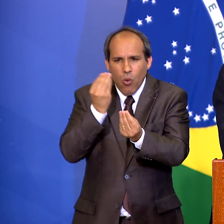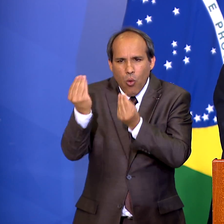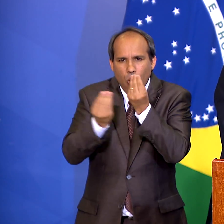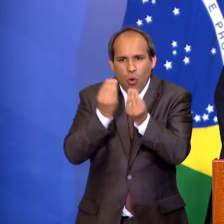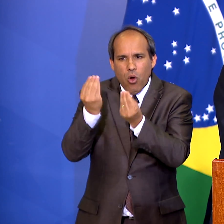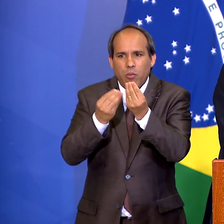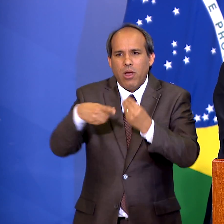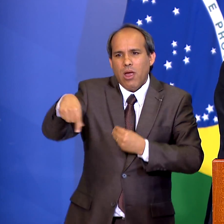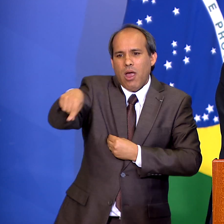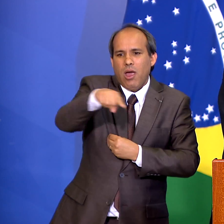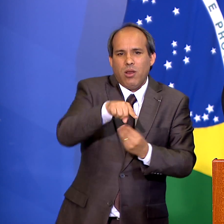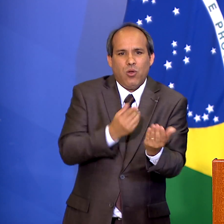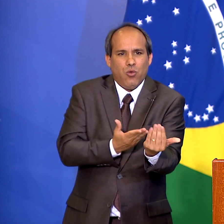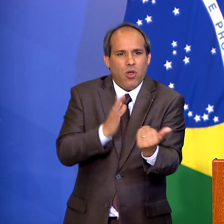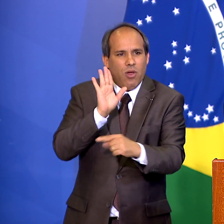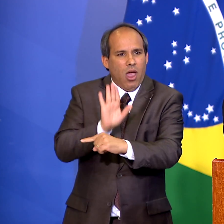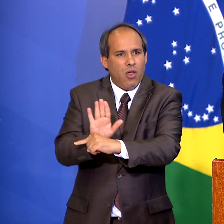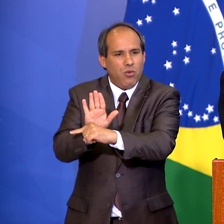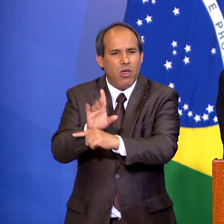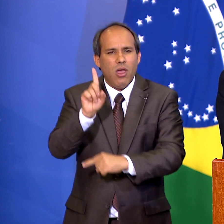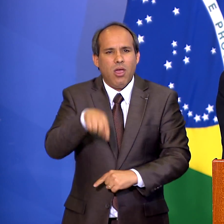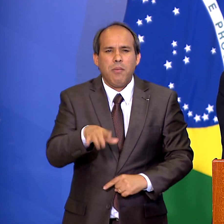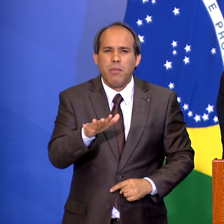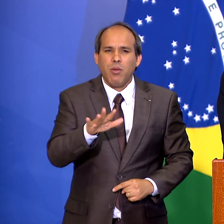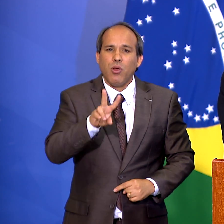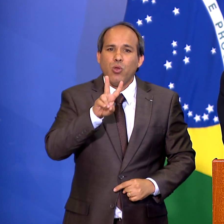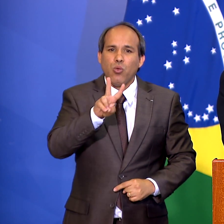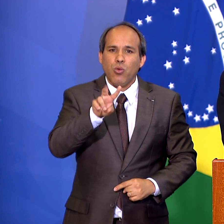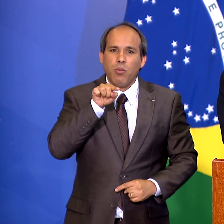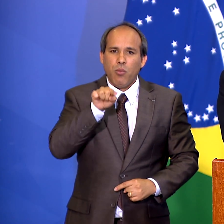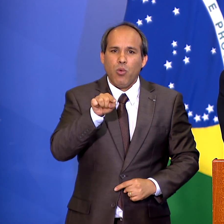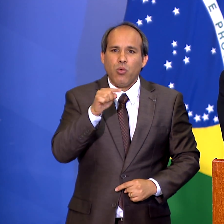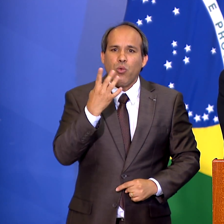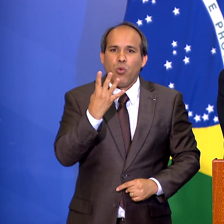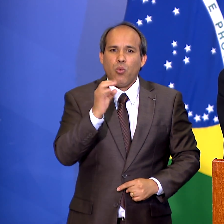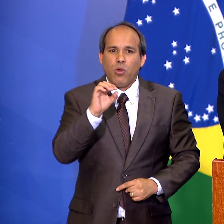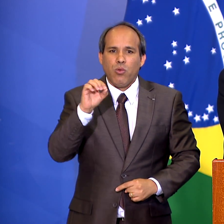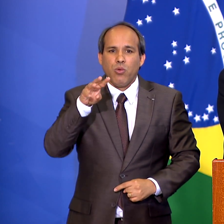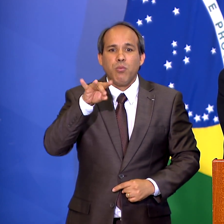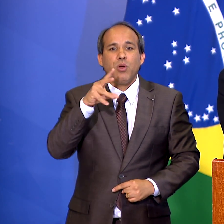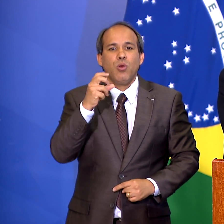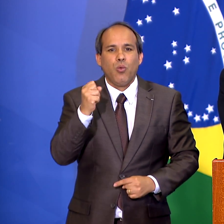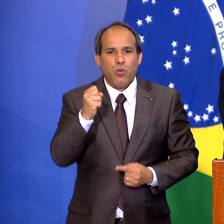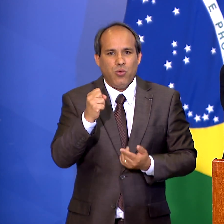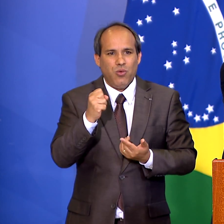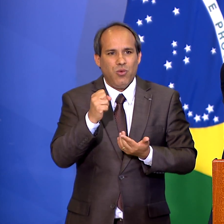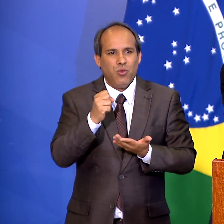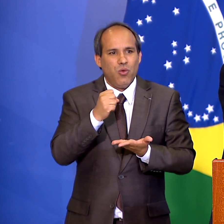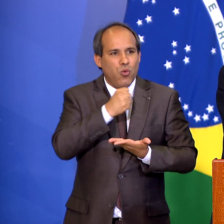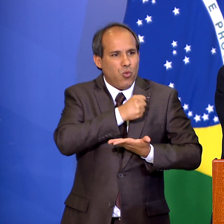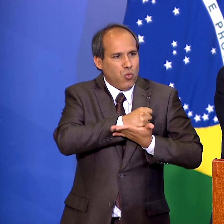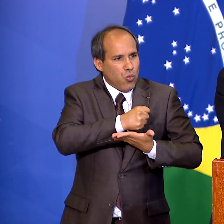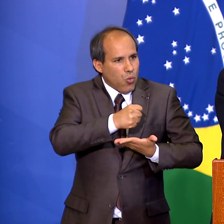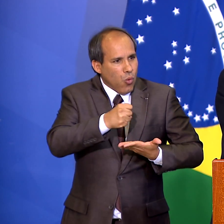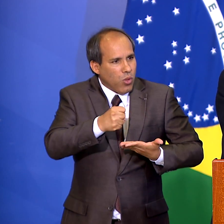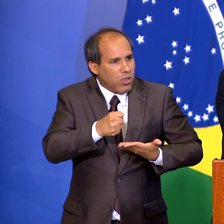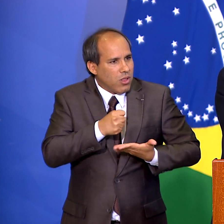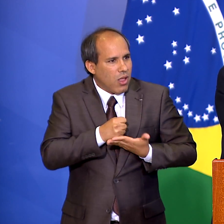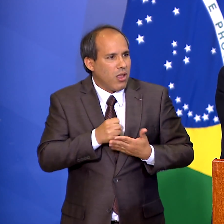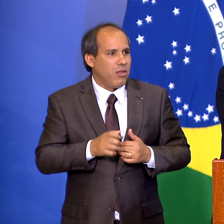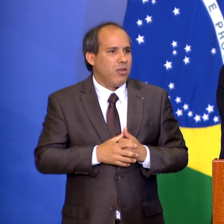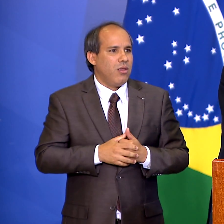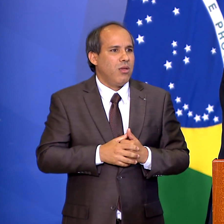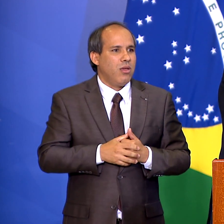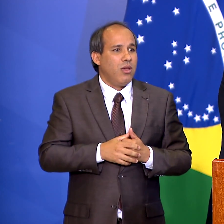essa garotada. São mais ou menos 2 milhões e 400 mil contratos que a garotada está pendurada ali no